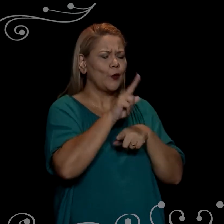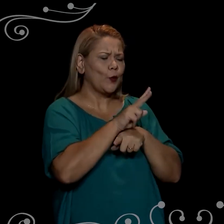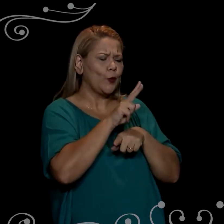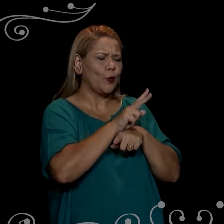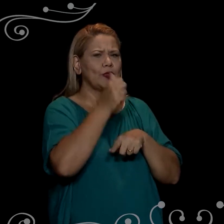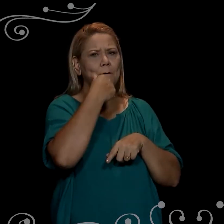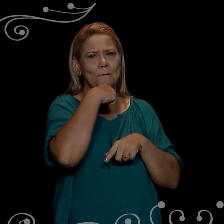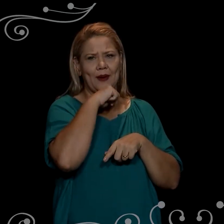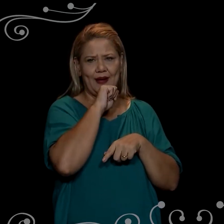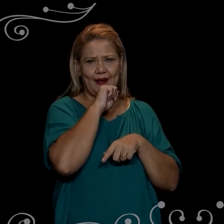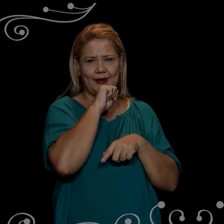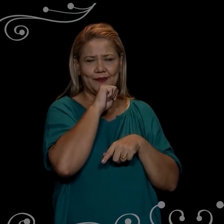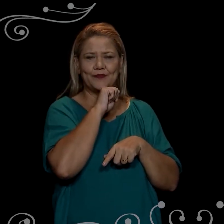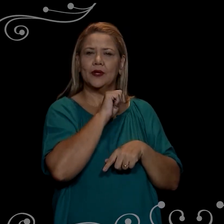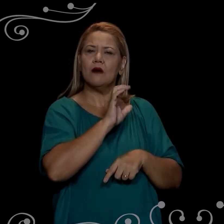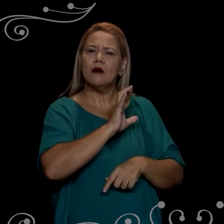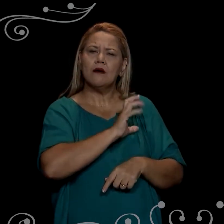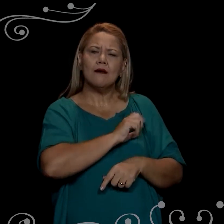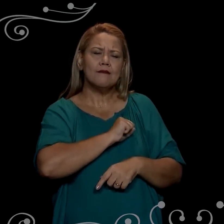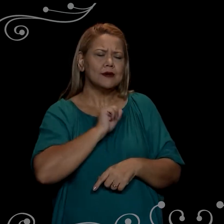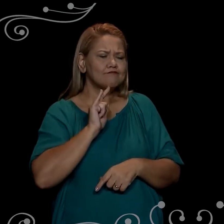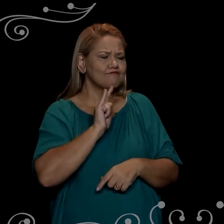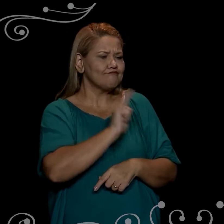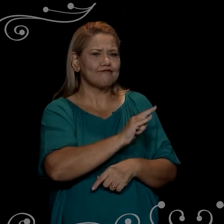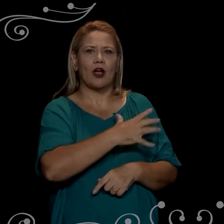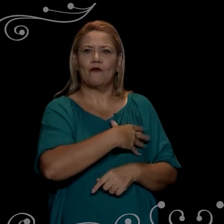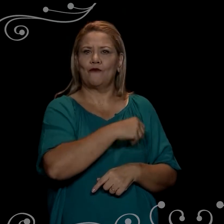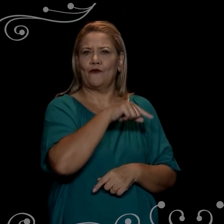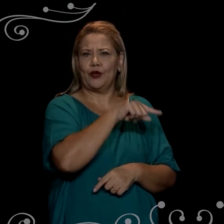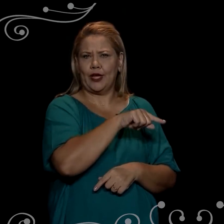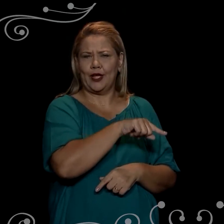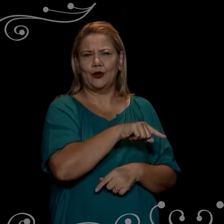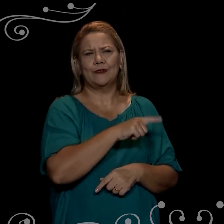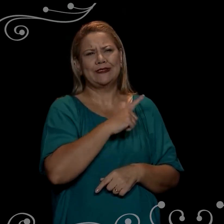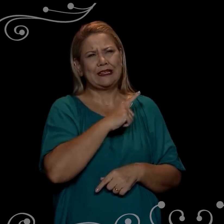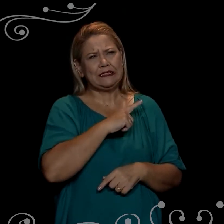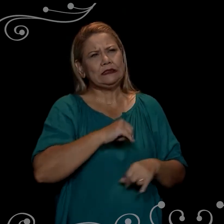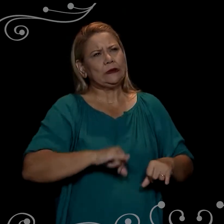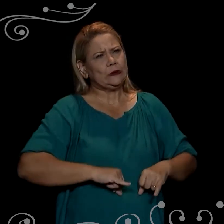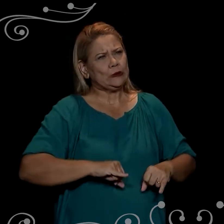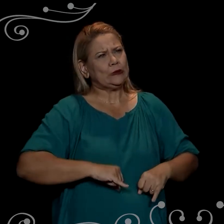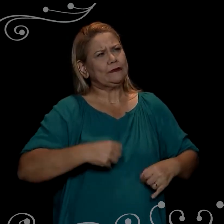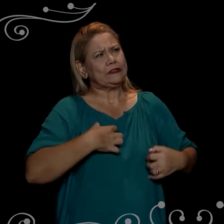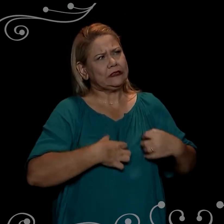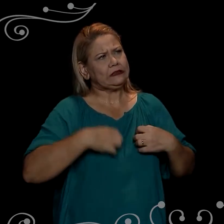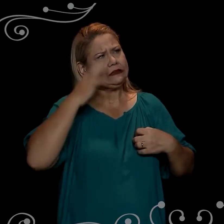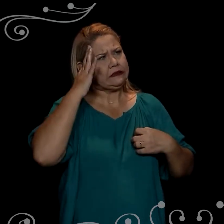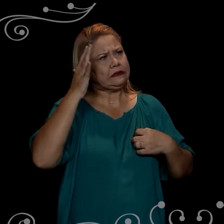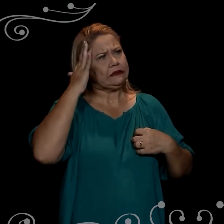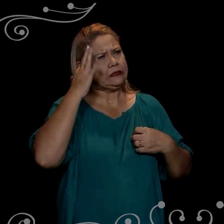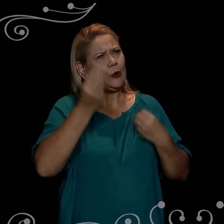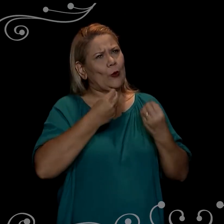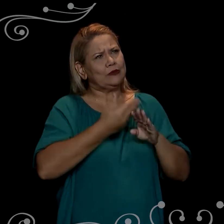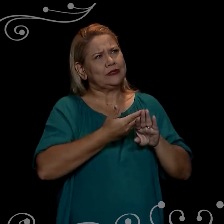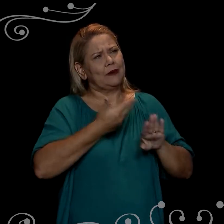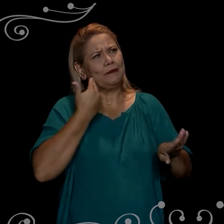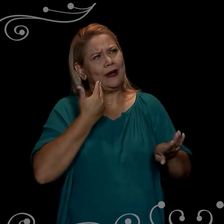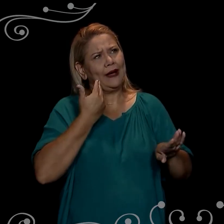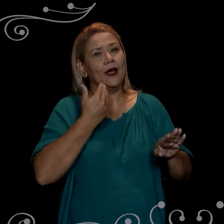Embora amasse muito a menina e sofresse por se separar dela, a rainha aceitou